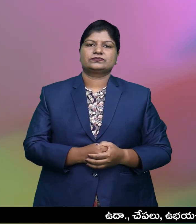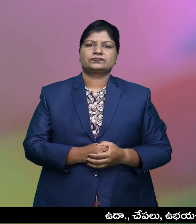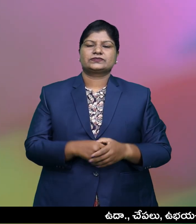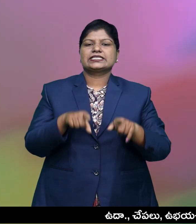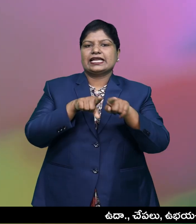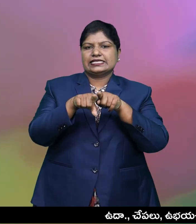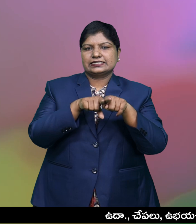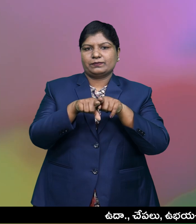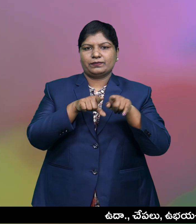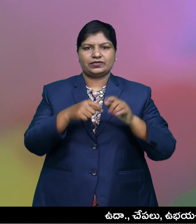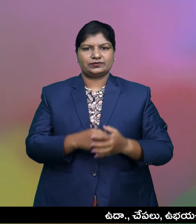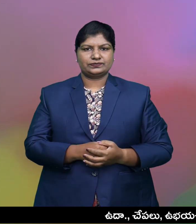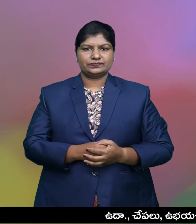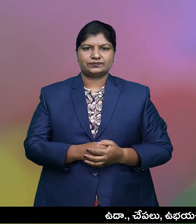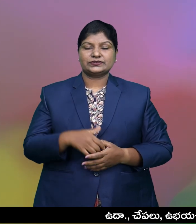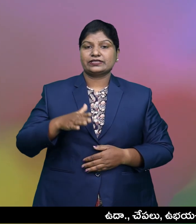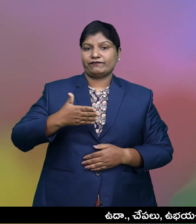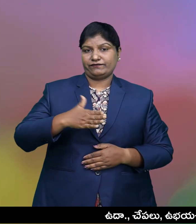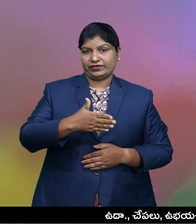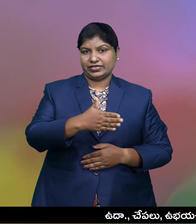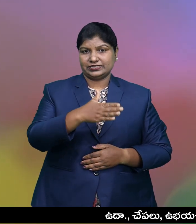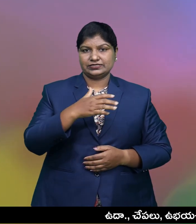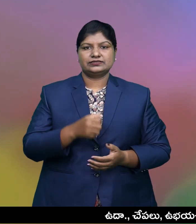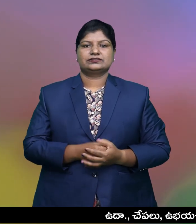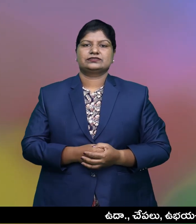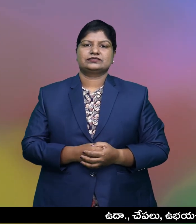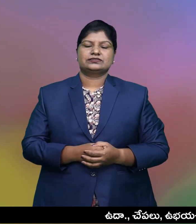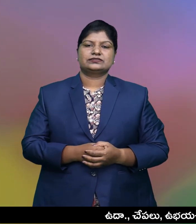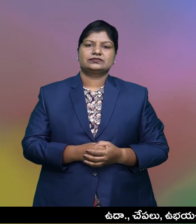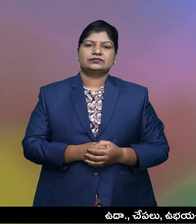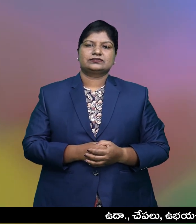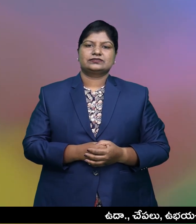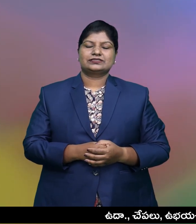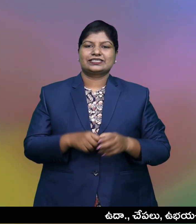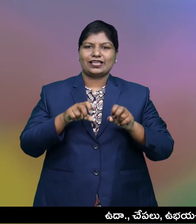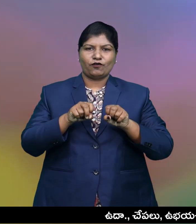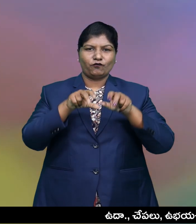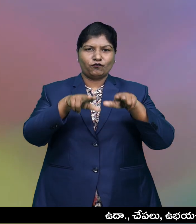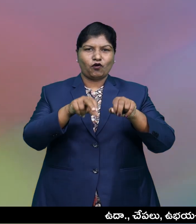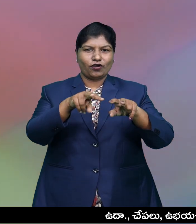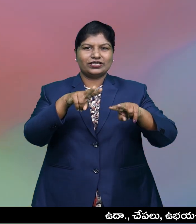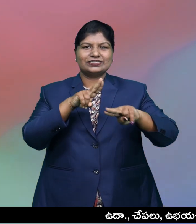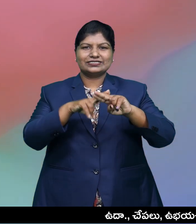ఉదాహరణ: చేపలు, ఉభయచరాలు మరియు కొన్ని సరీసృపాలు.